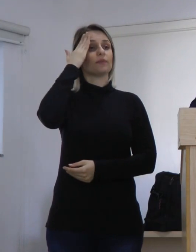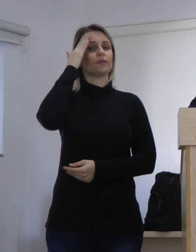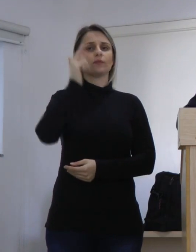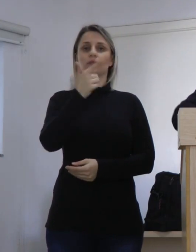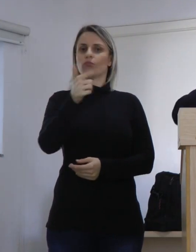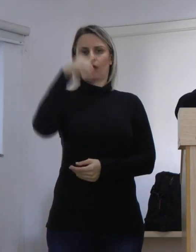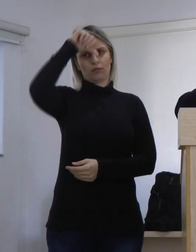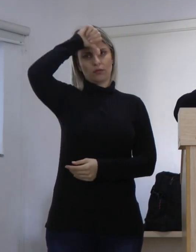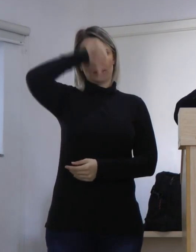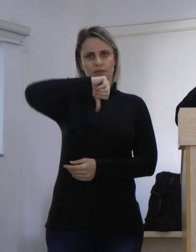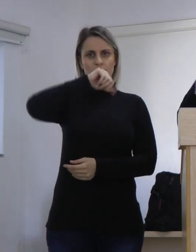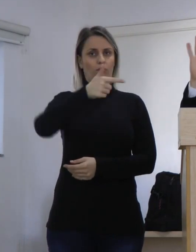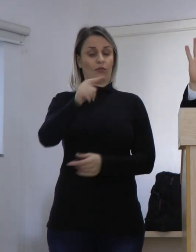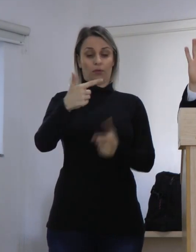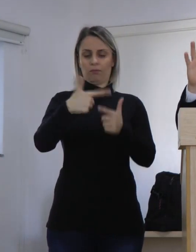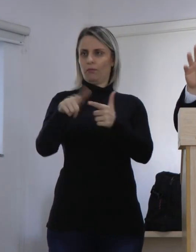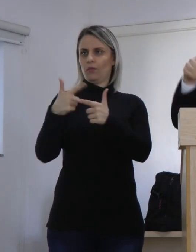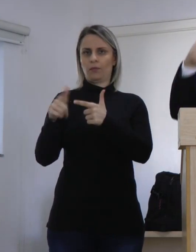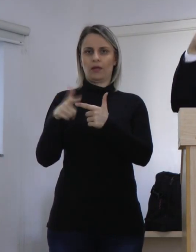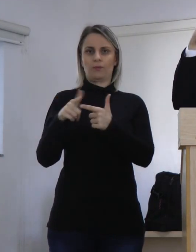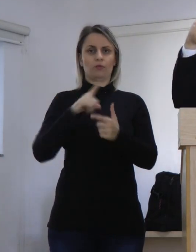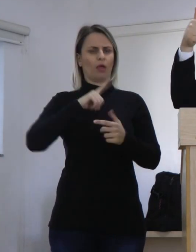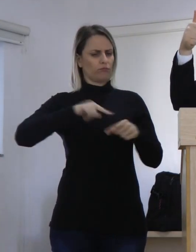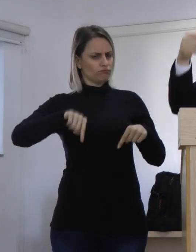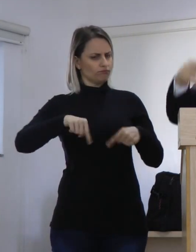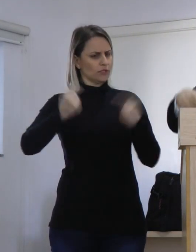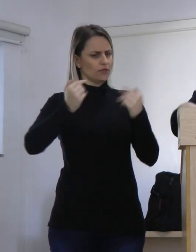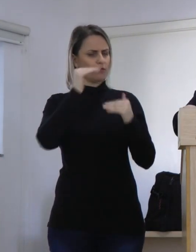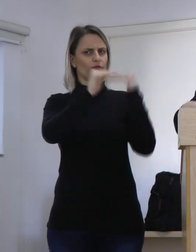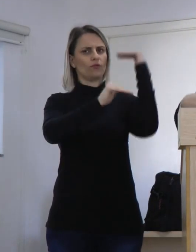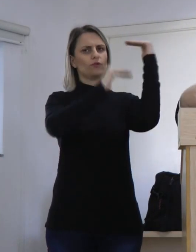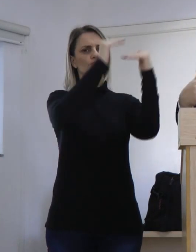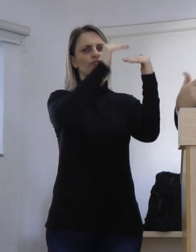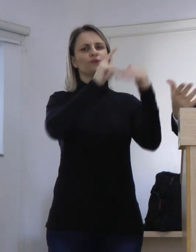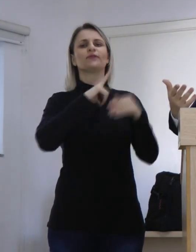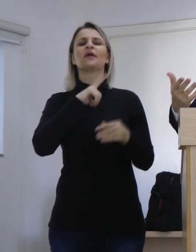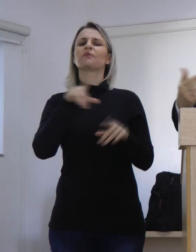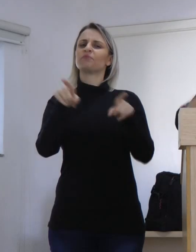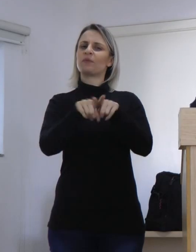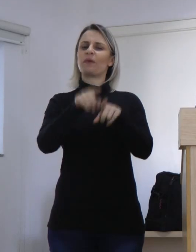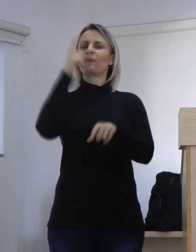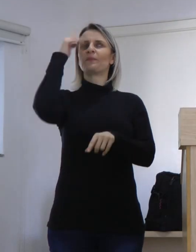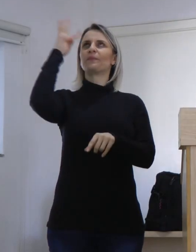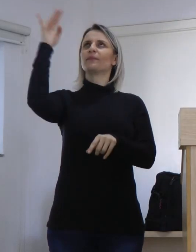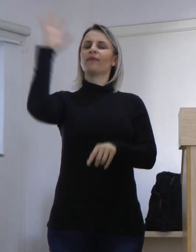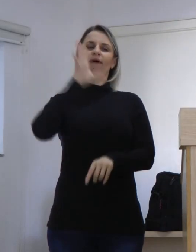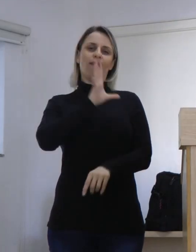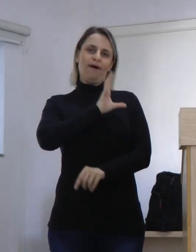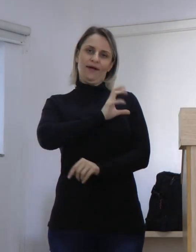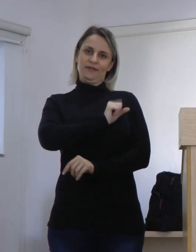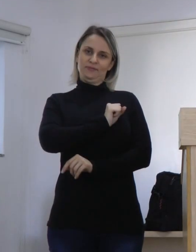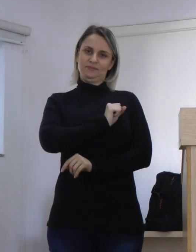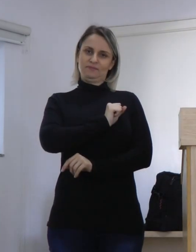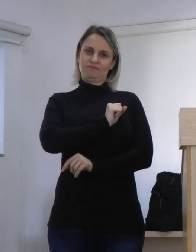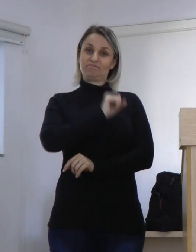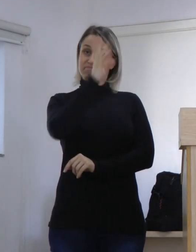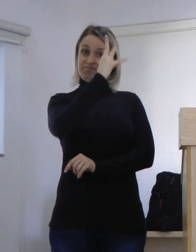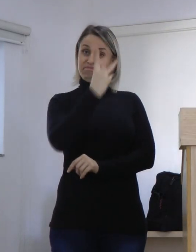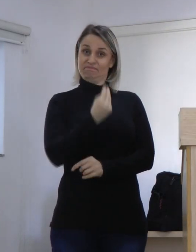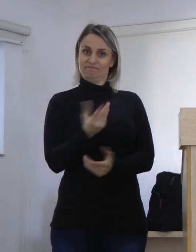tem depressão, não tem problemas, nós temos desafios evolutivos e ficamos românticos. Que maravilha,